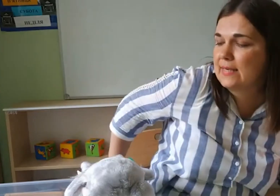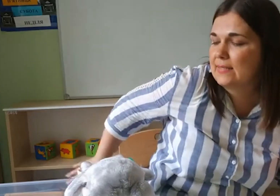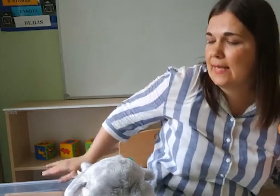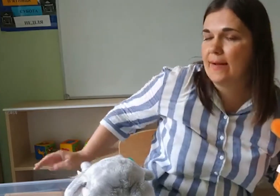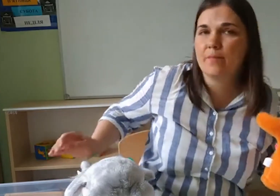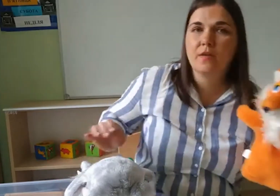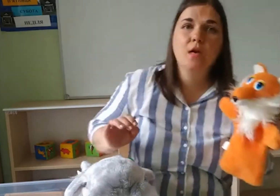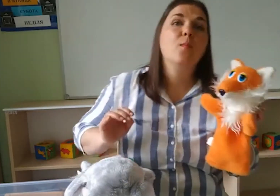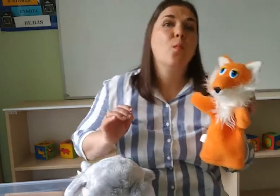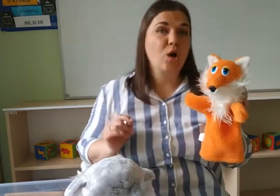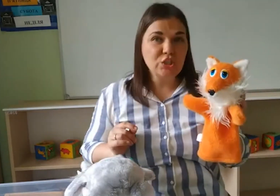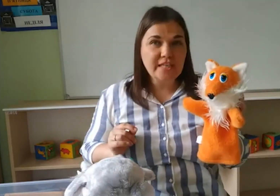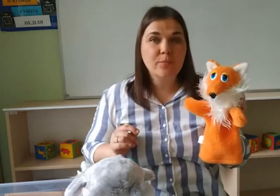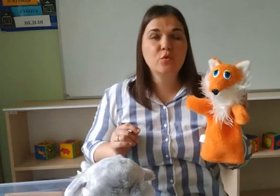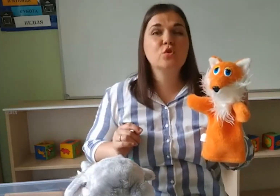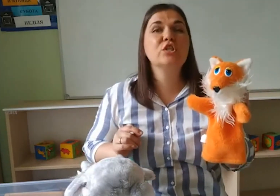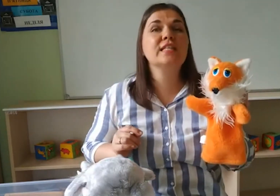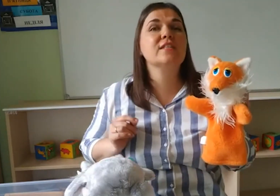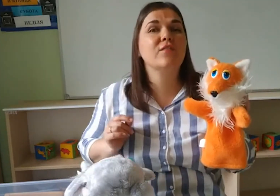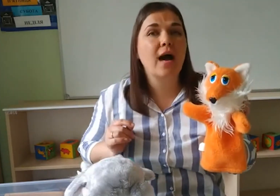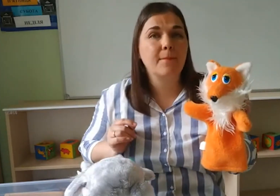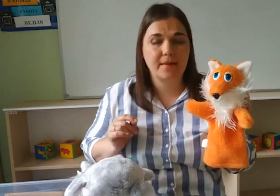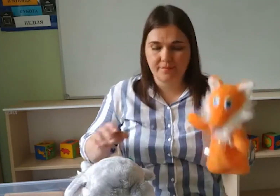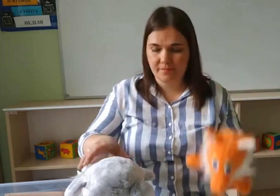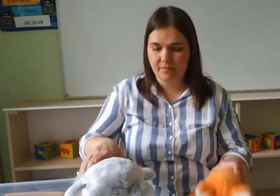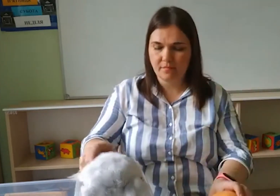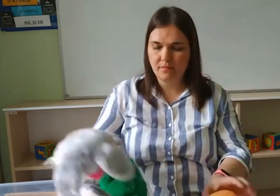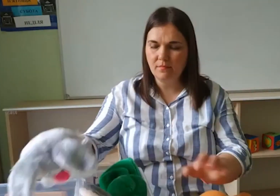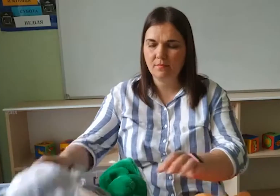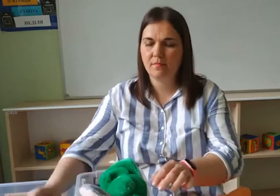лисиця. Можна я буду жити з вами?